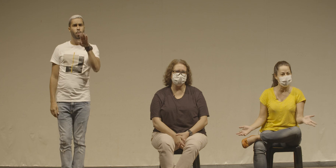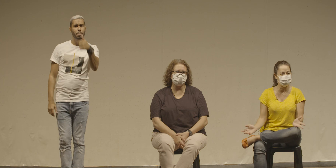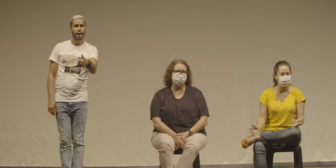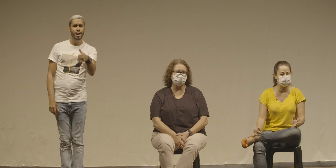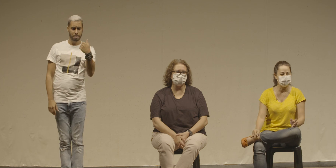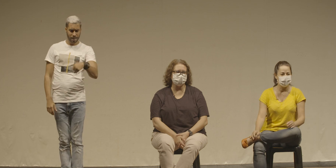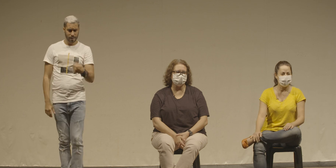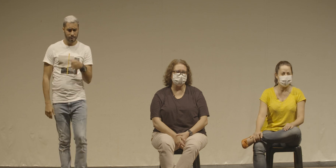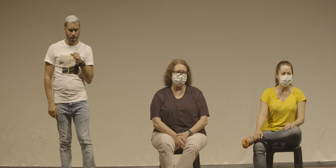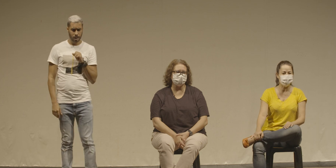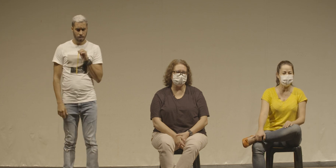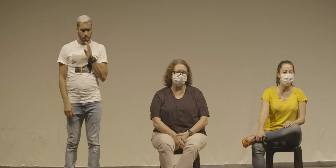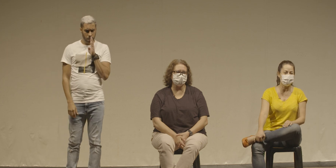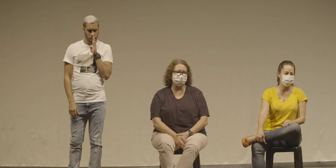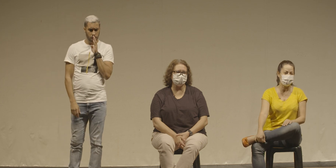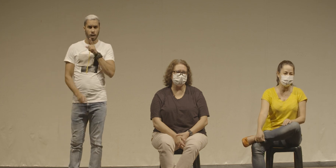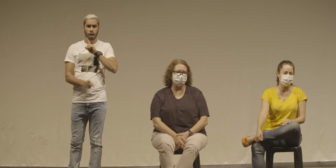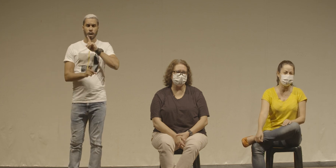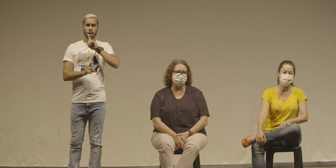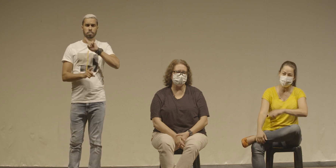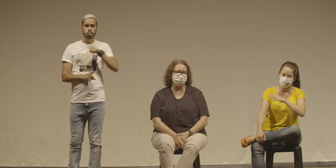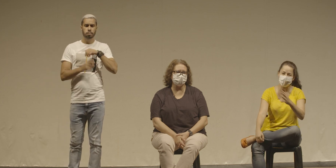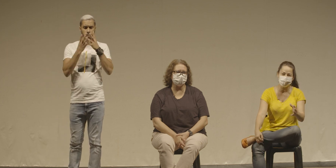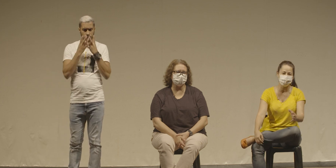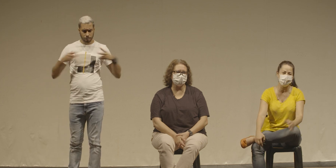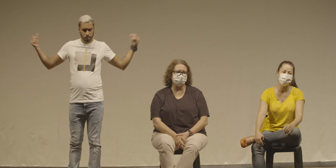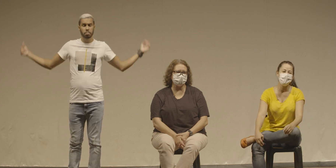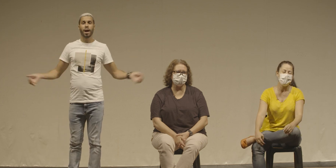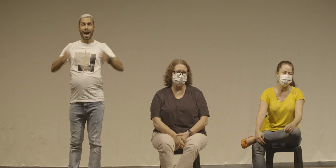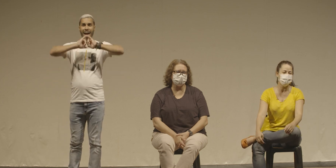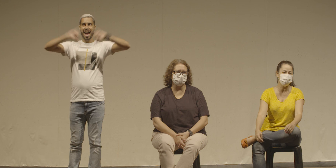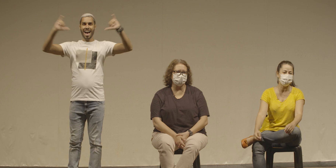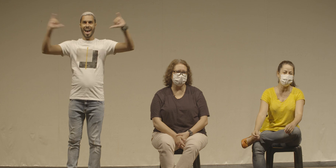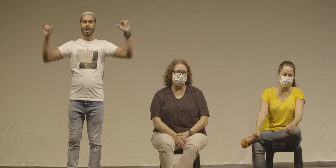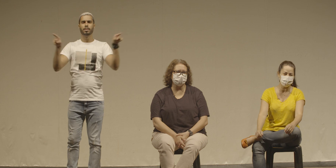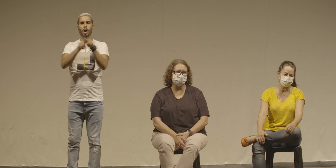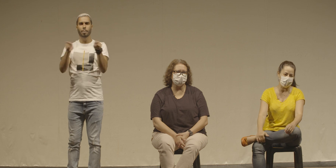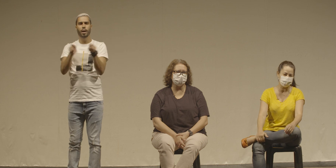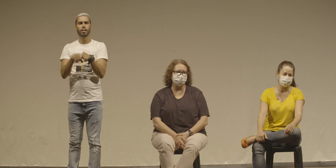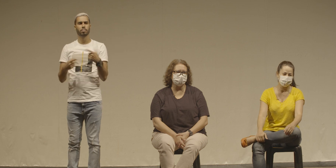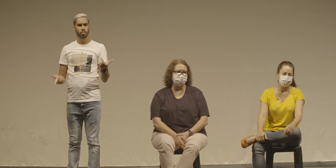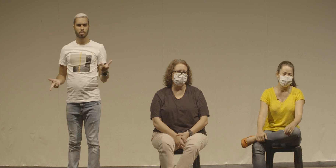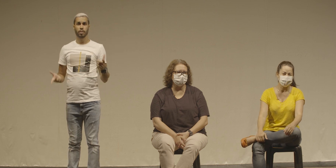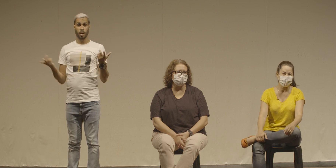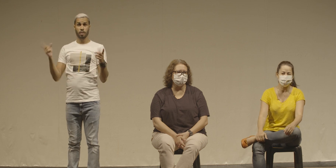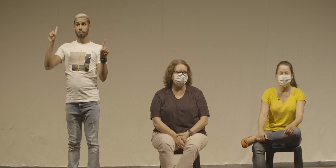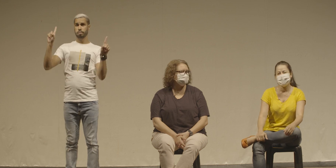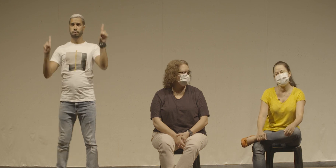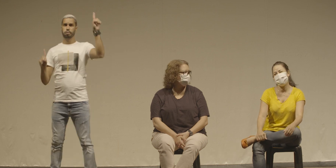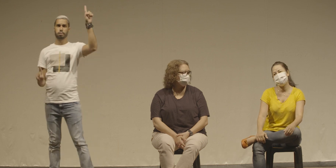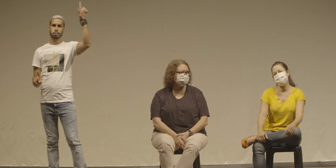esse alarde todo. Eu acho que é isso que vai fazer a diferença e fazer com que lá na frente as coisas realmente tenham mudado,